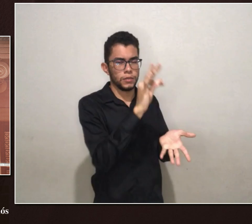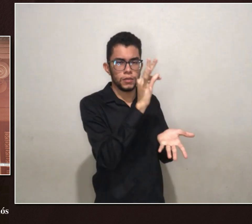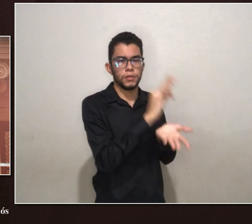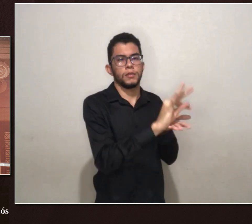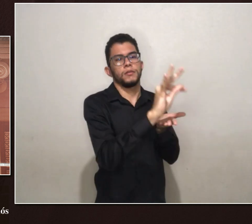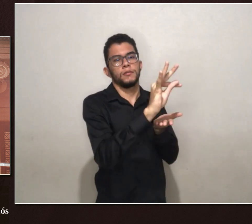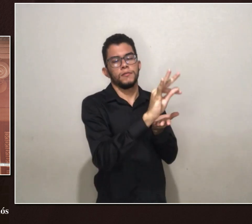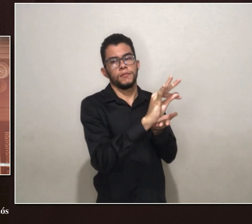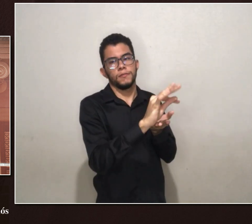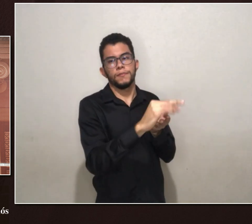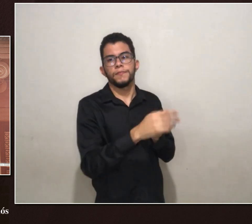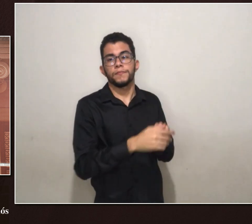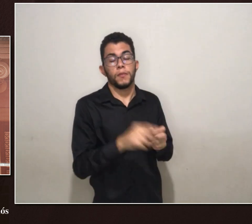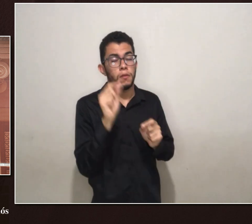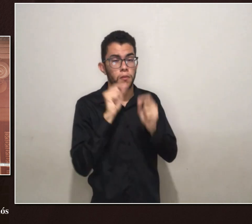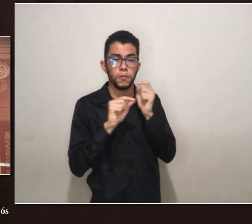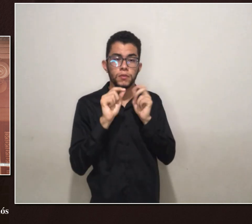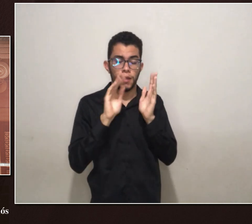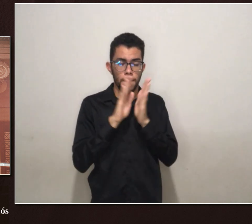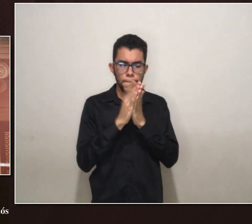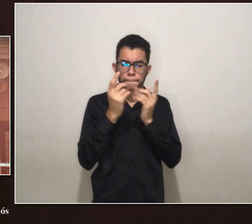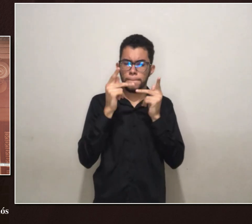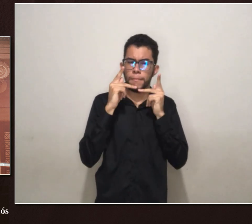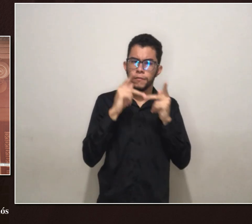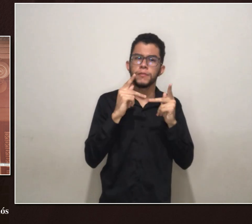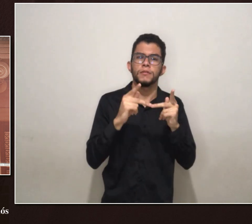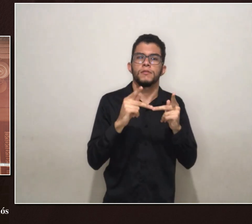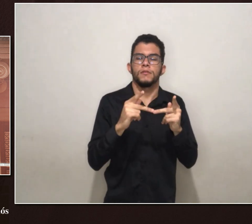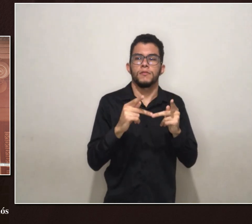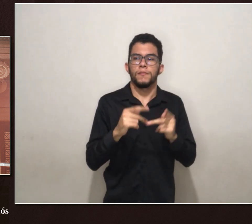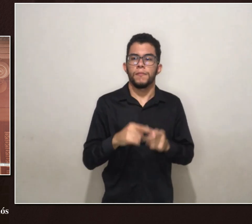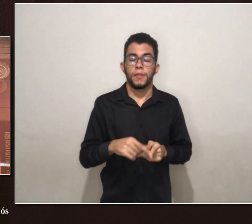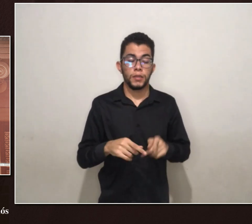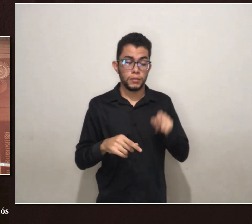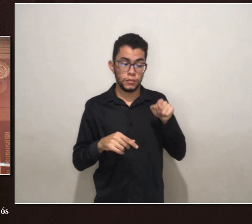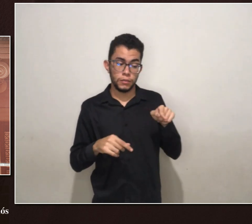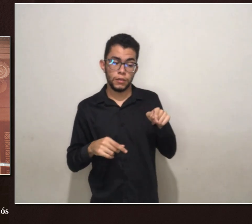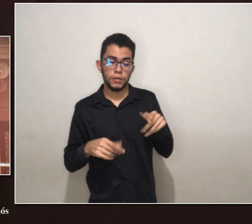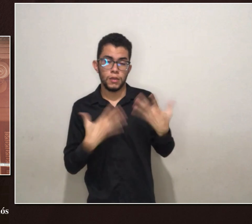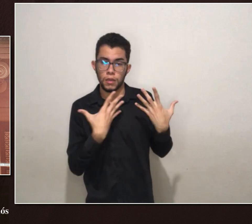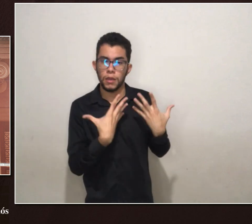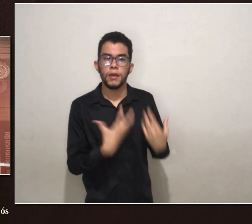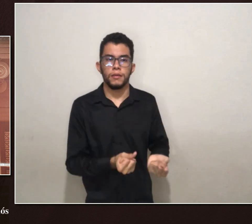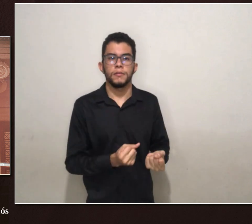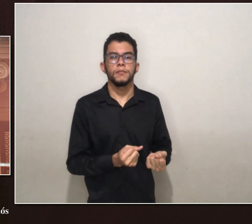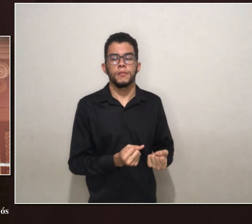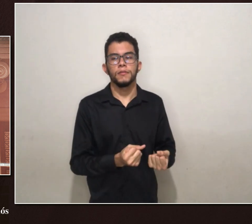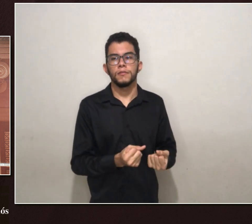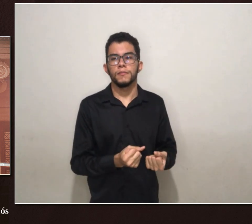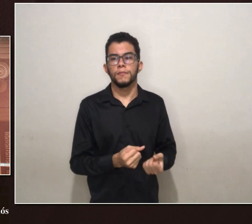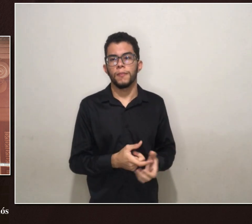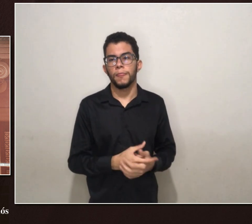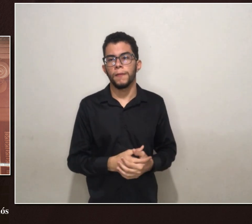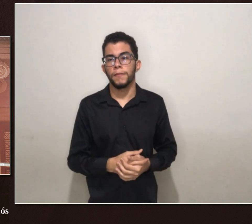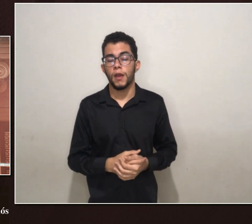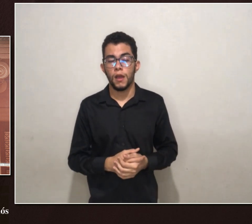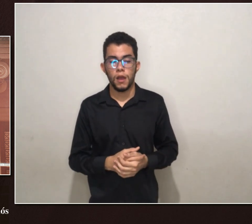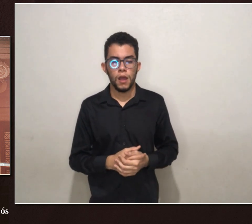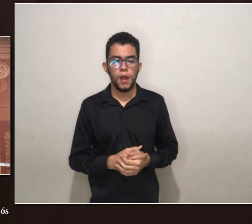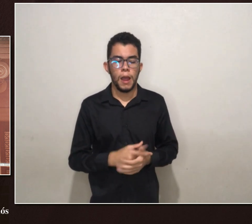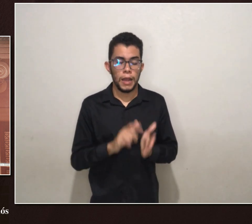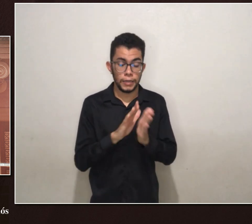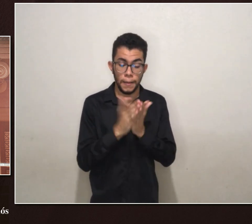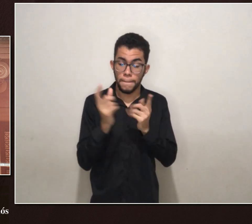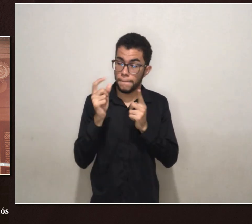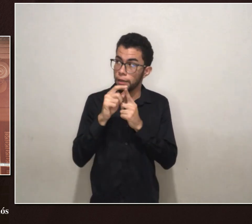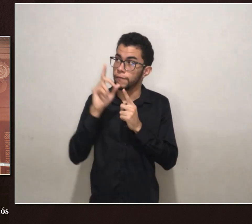Deus, acolhesse não como palavra de homens, e sim como na verdade é a palavra de Deus, a qual